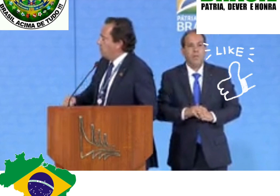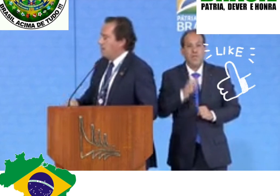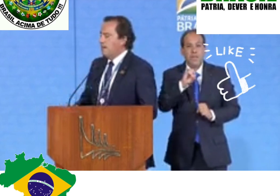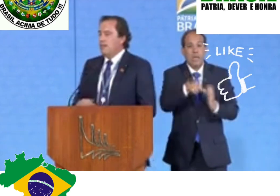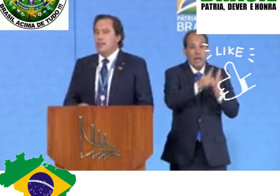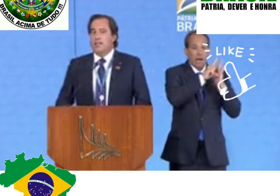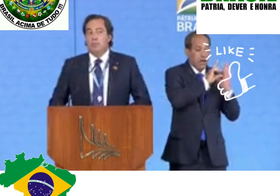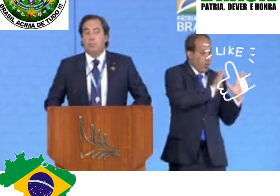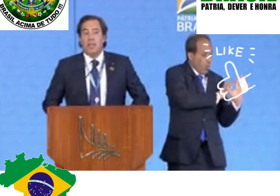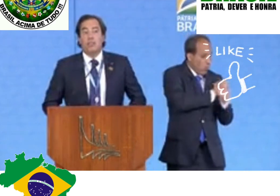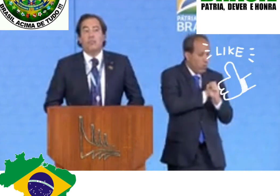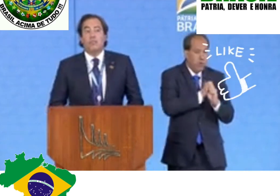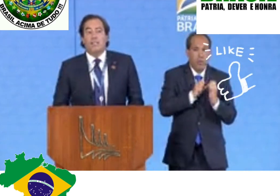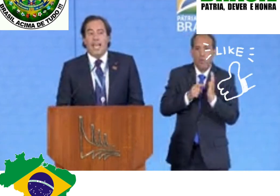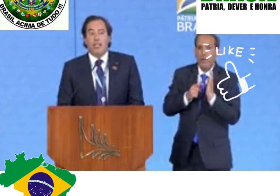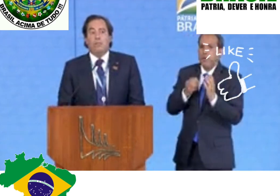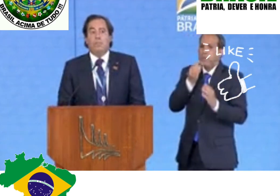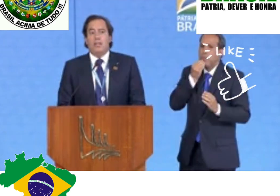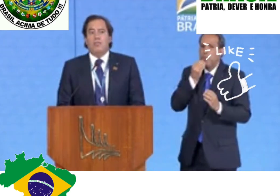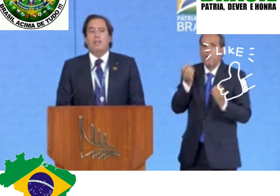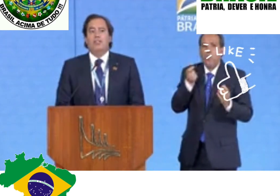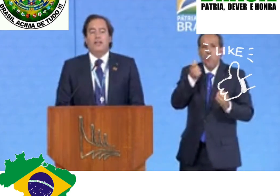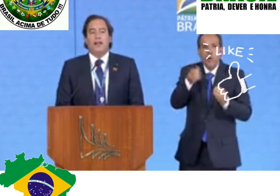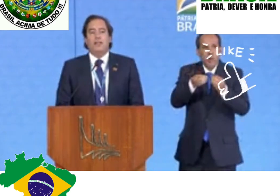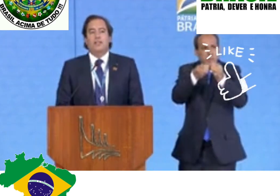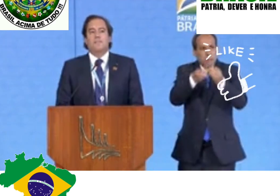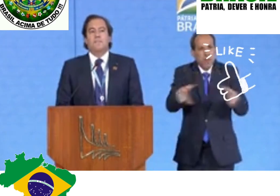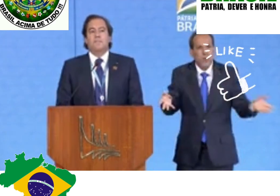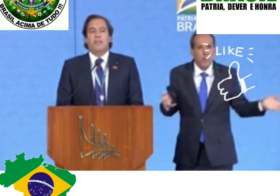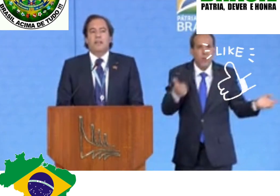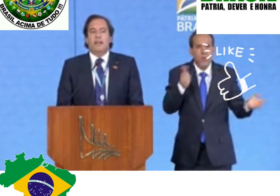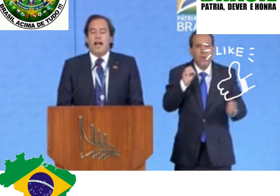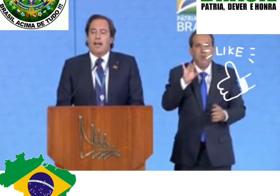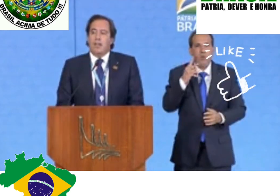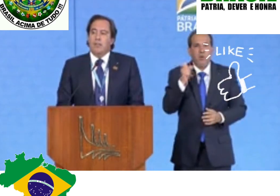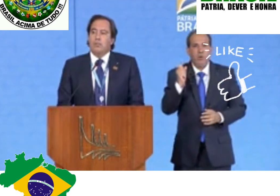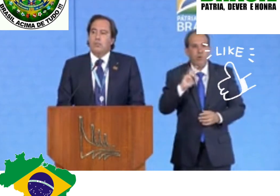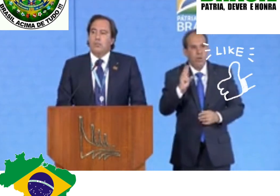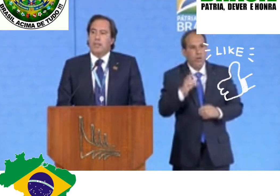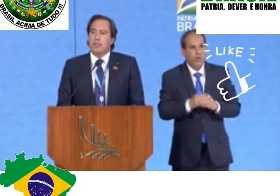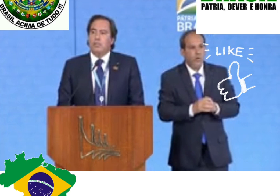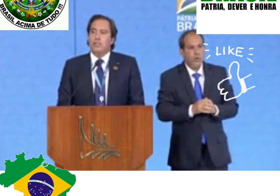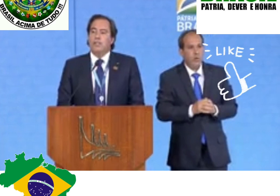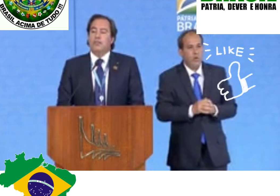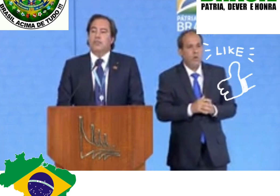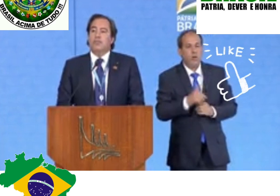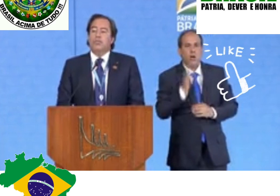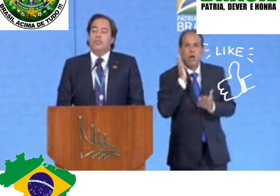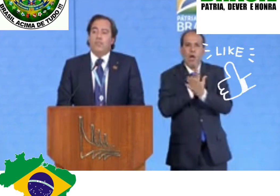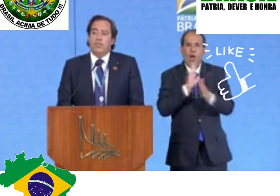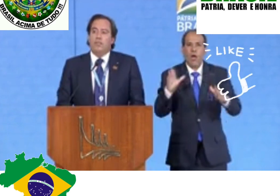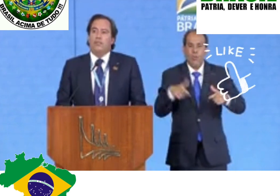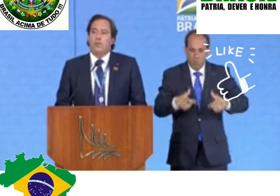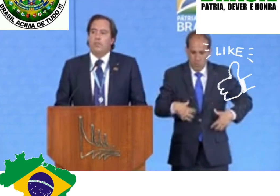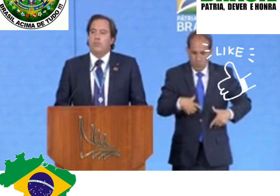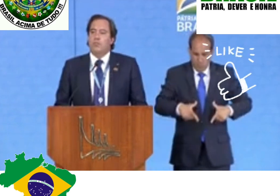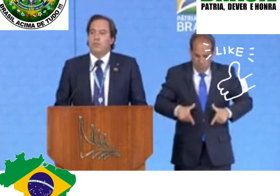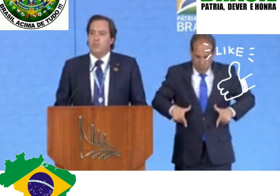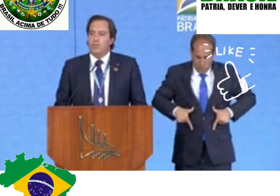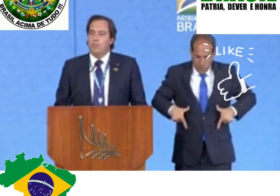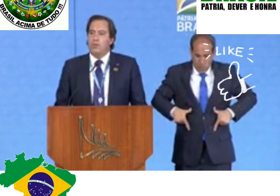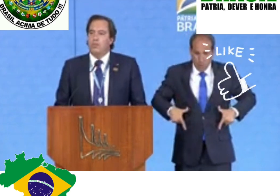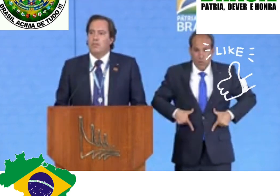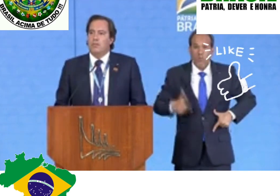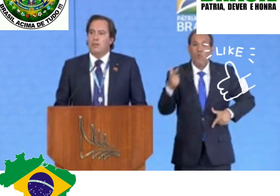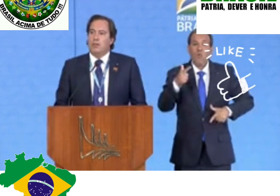venda agora, teríamos perdido 10 bilhões de reais. Acabamos com o patrocínio dos 22 clubes